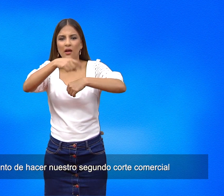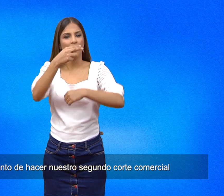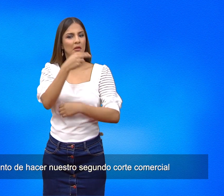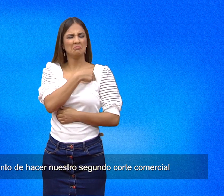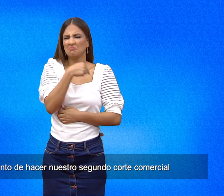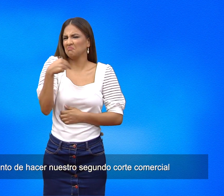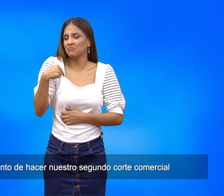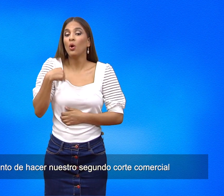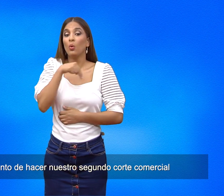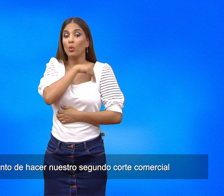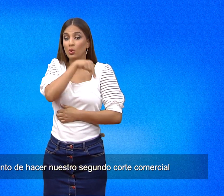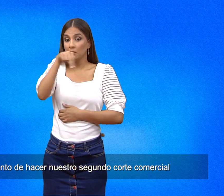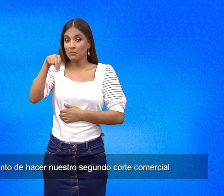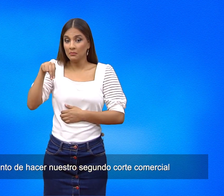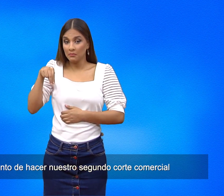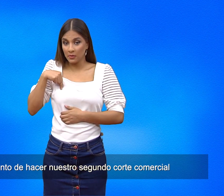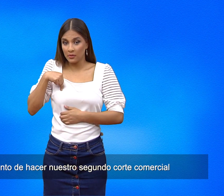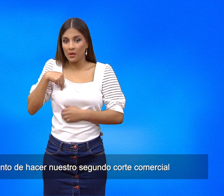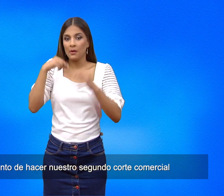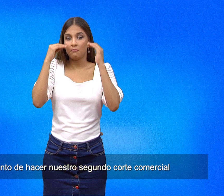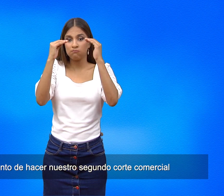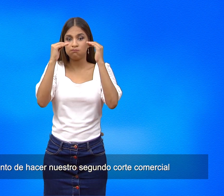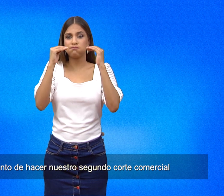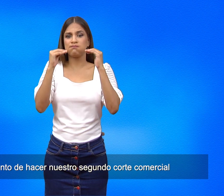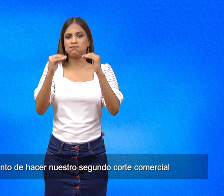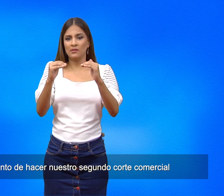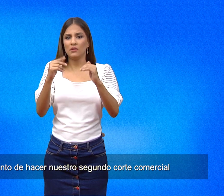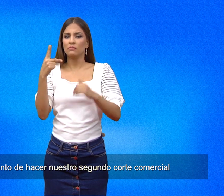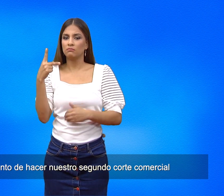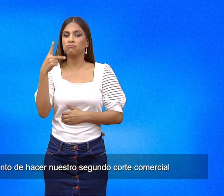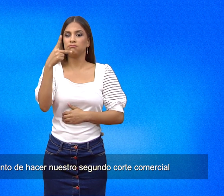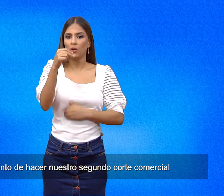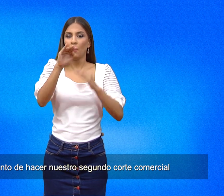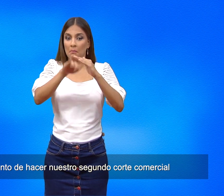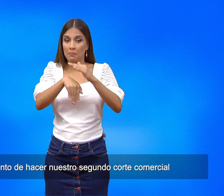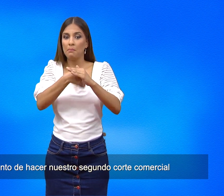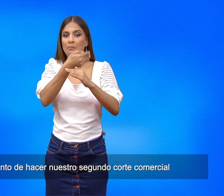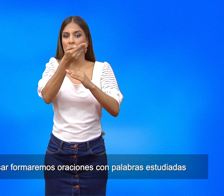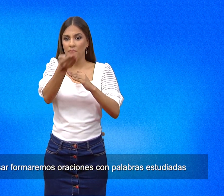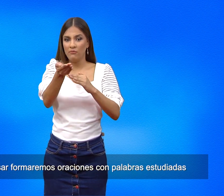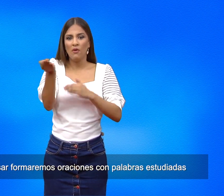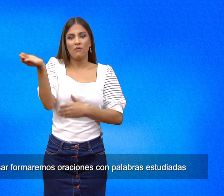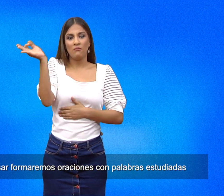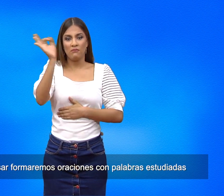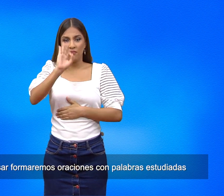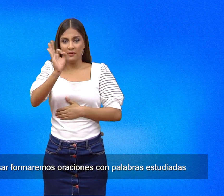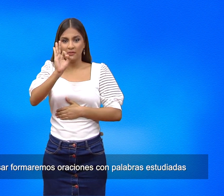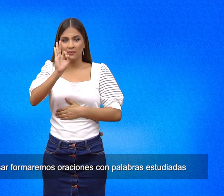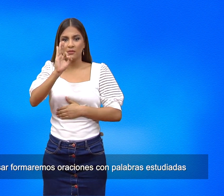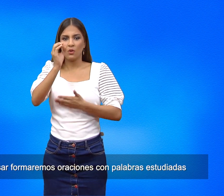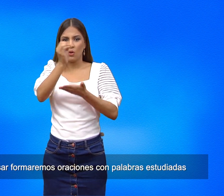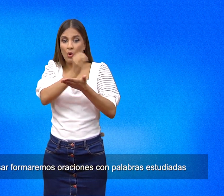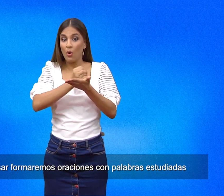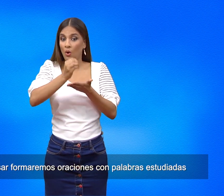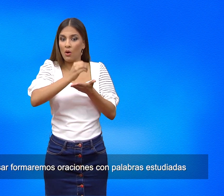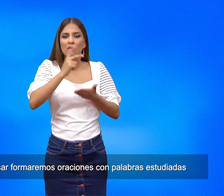es momento de hacer nuestro segundo corte comercial al regresar formaremos oraciones con las palabras